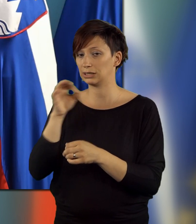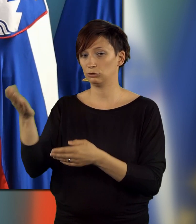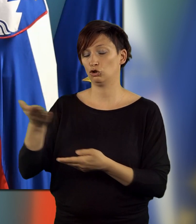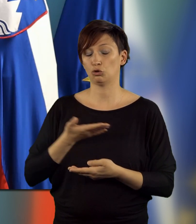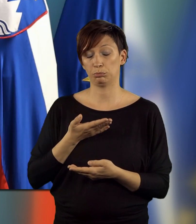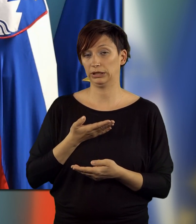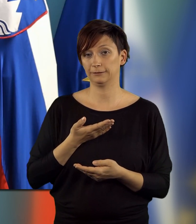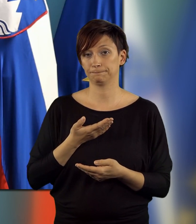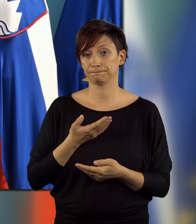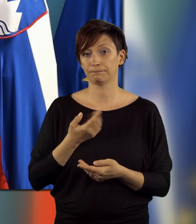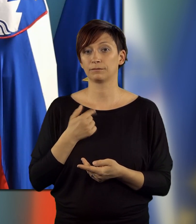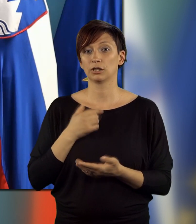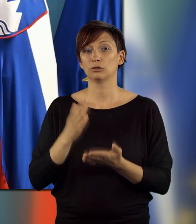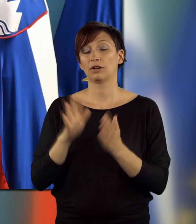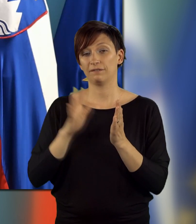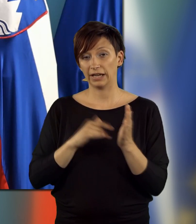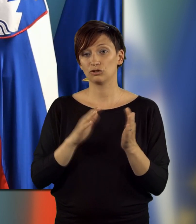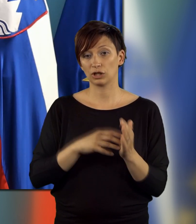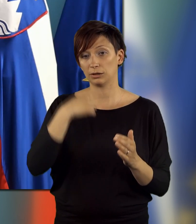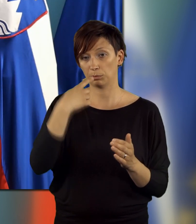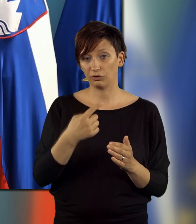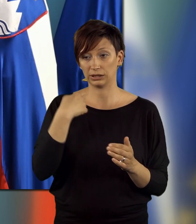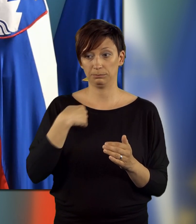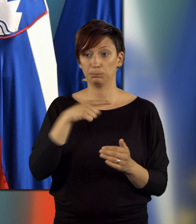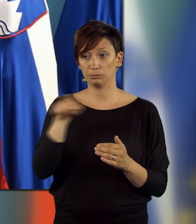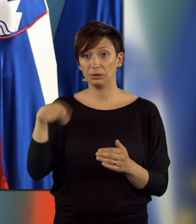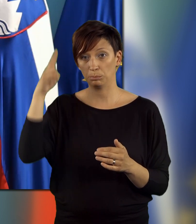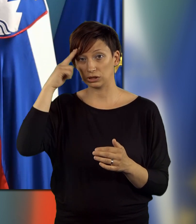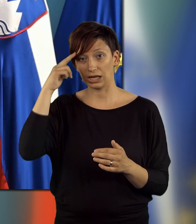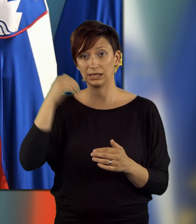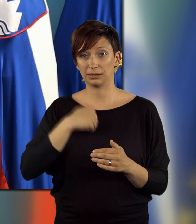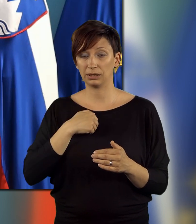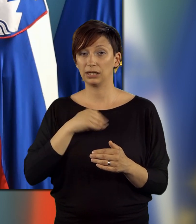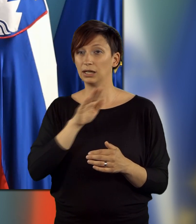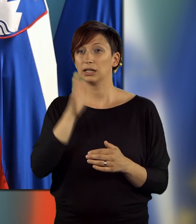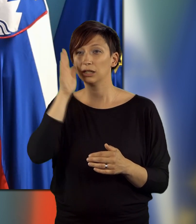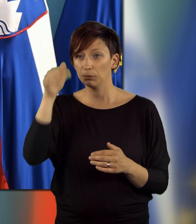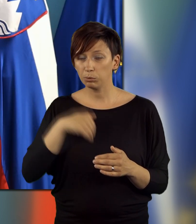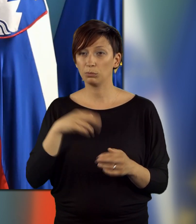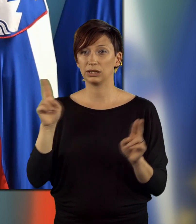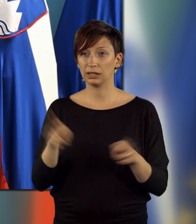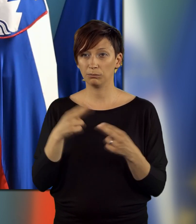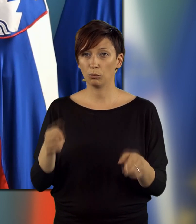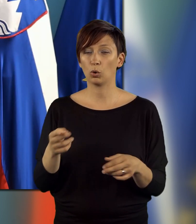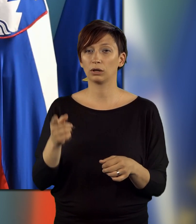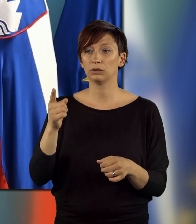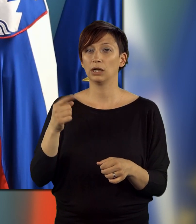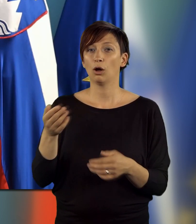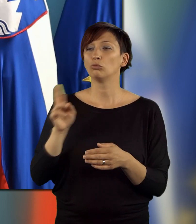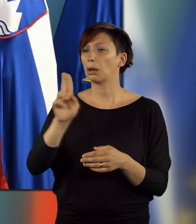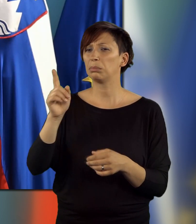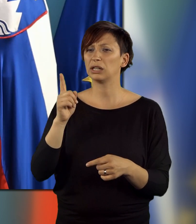nadzoru nisem dobila in kot sem že večkrat rekla in me poznate, ne bom in ne morem